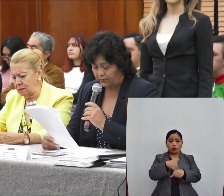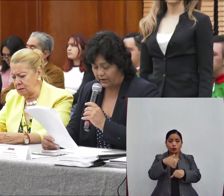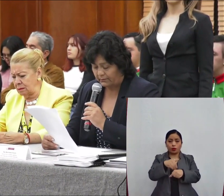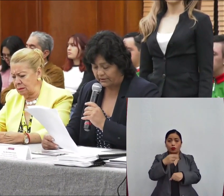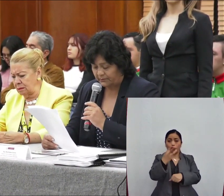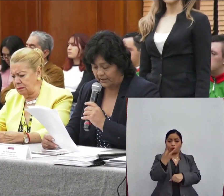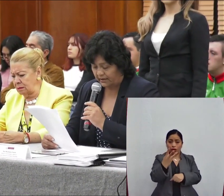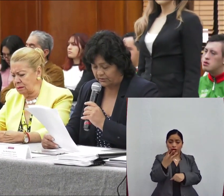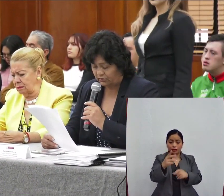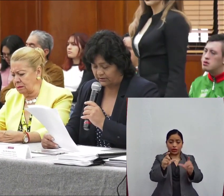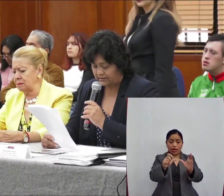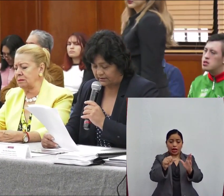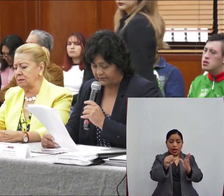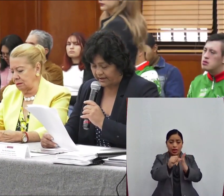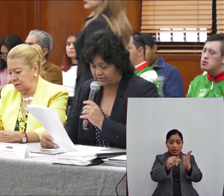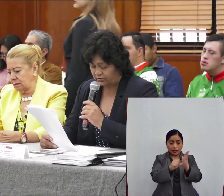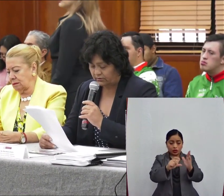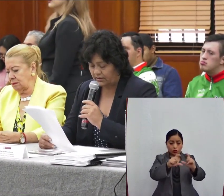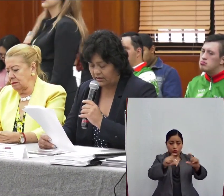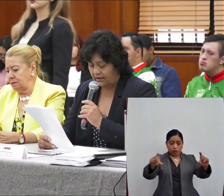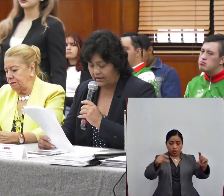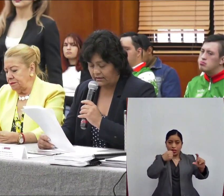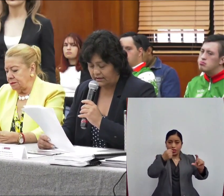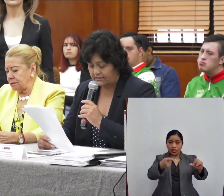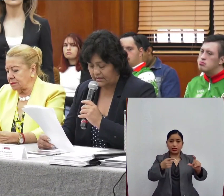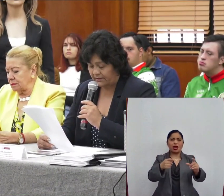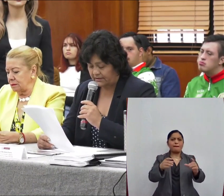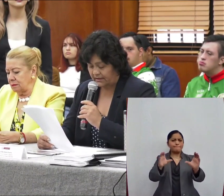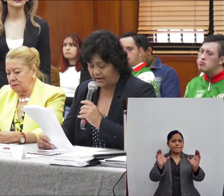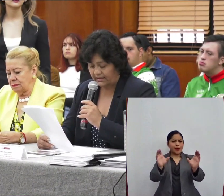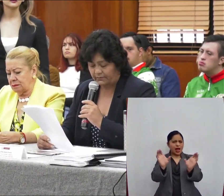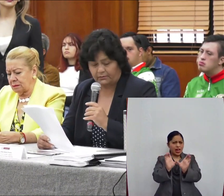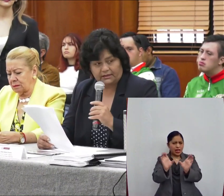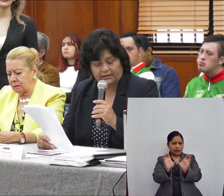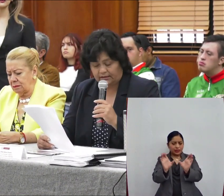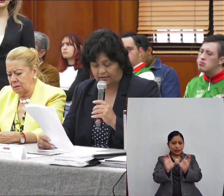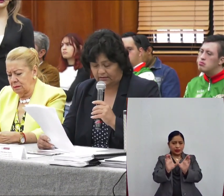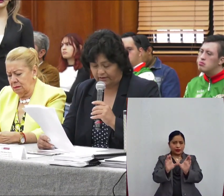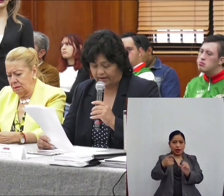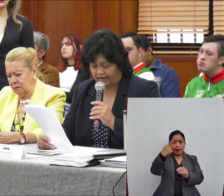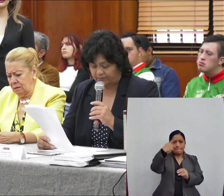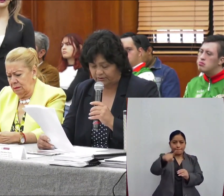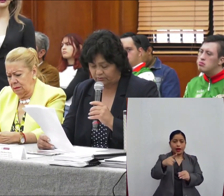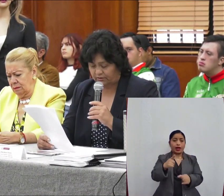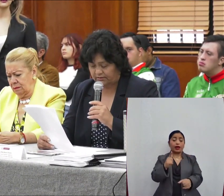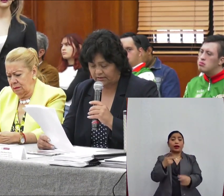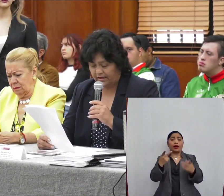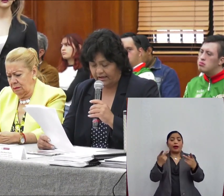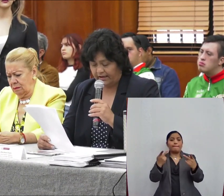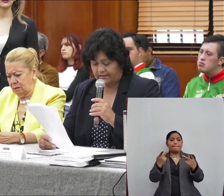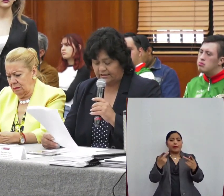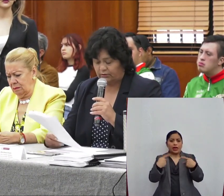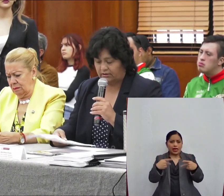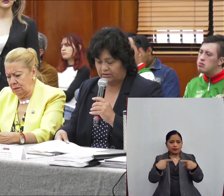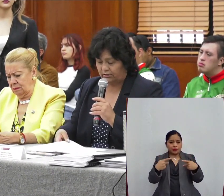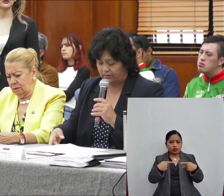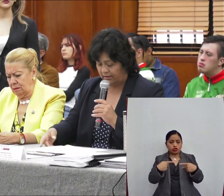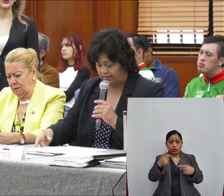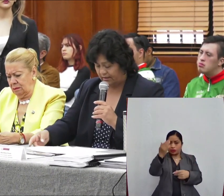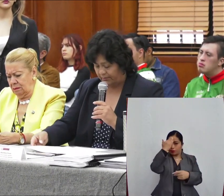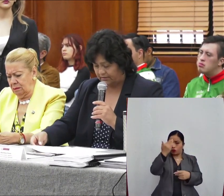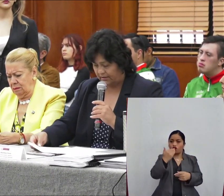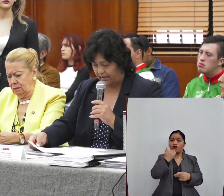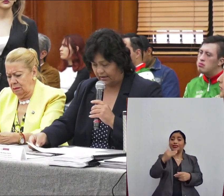ejecutar programas para la emisión de certificación de discapacidad que permitan identificar a las personas en situación